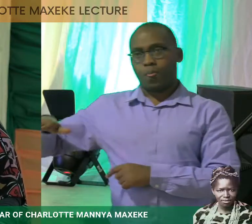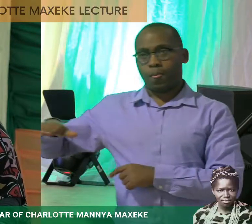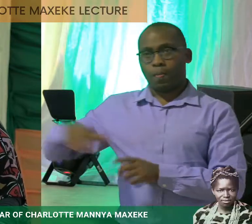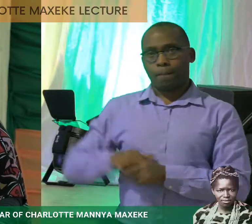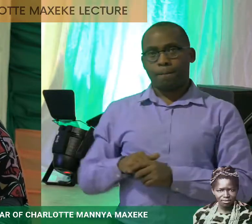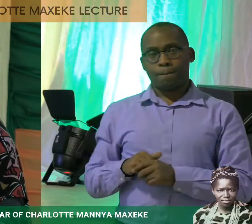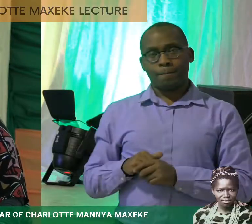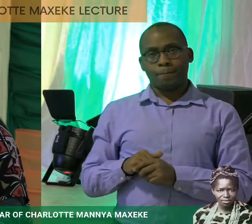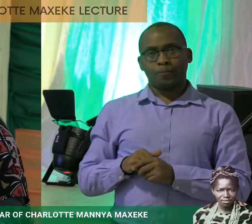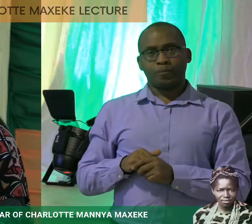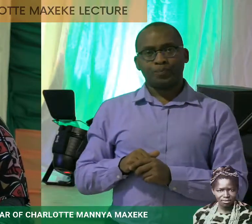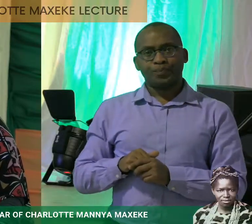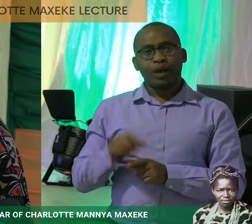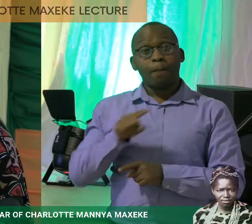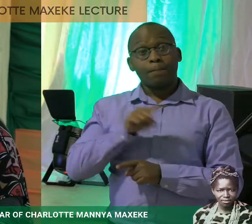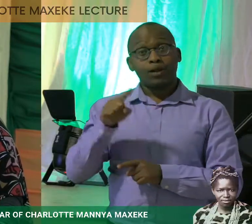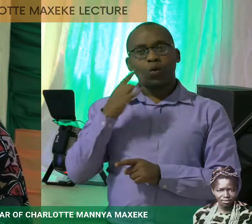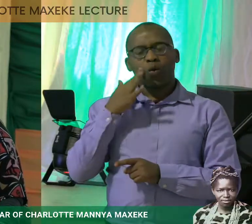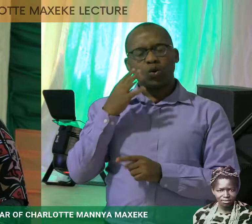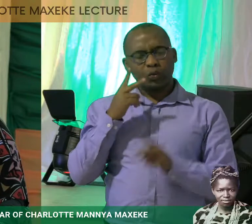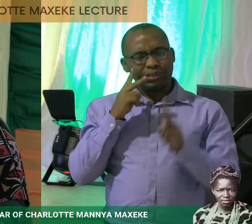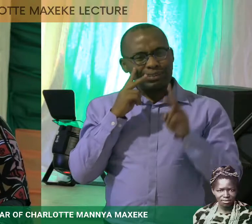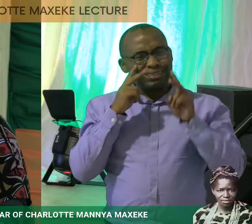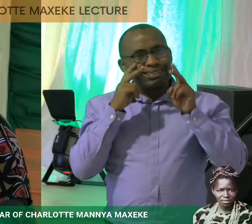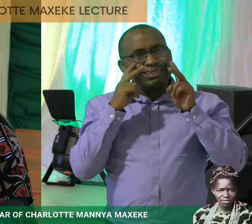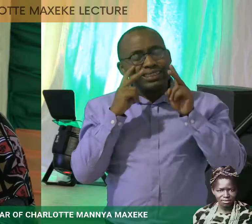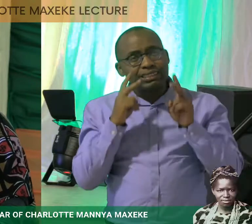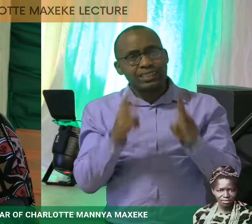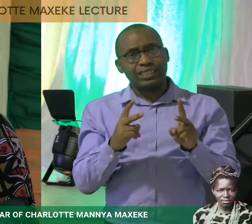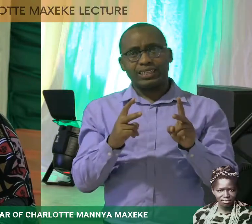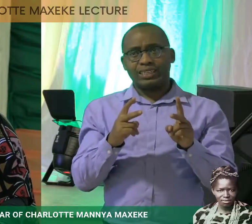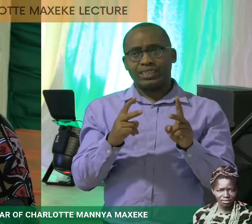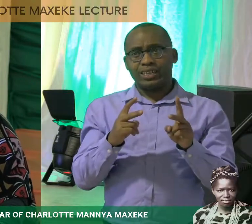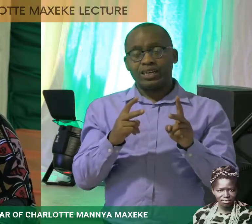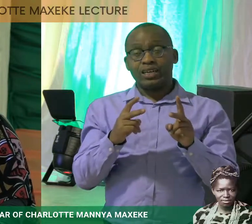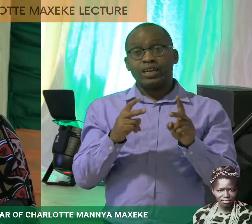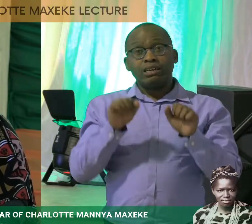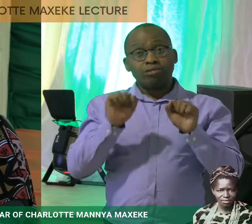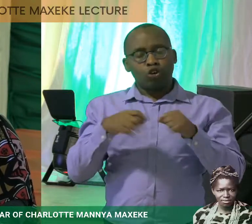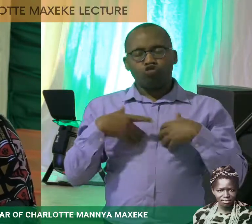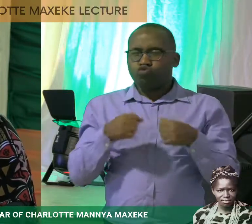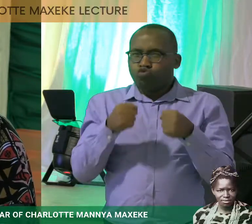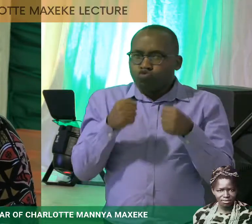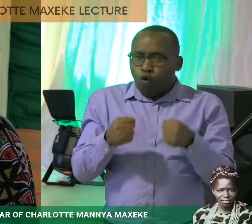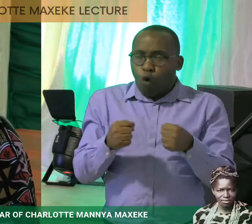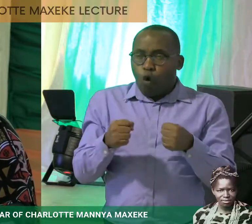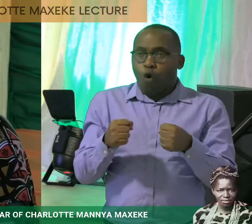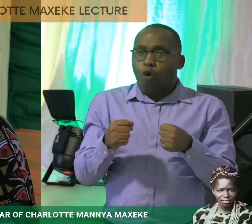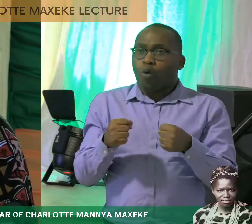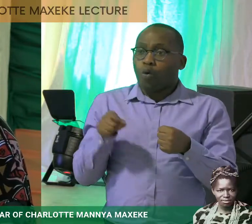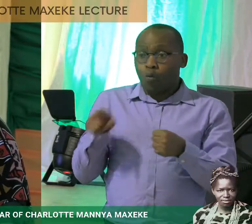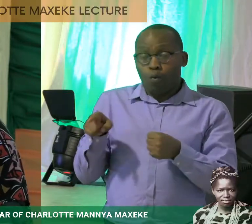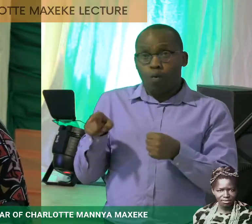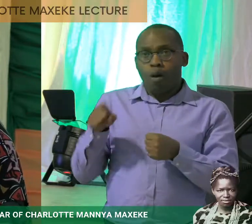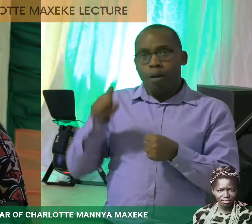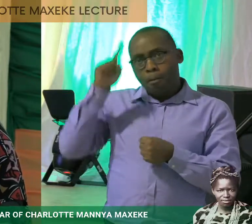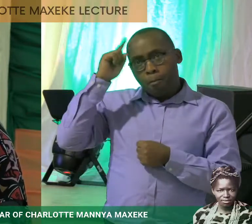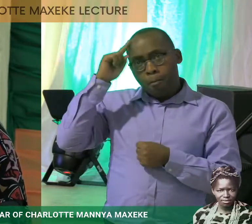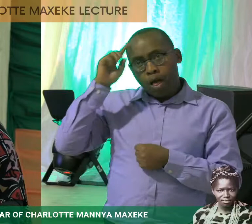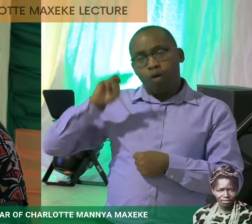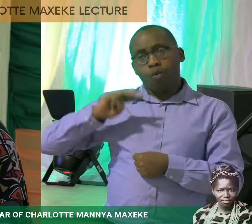awanakuzonele xa sijonge isihomo nesithozela selitshantliziyo lesizwe esintsundu. Koko